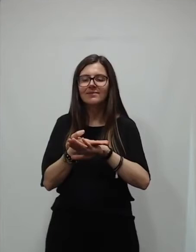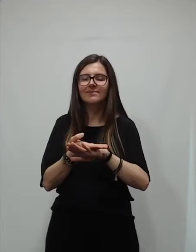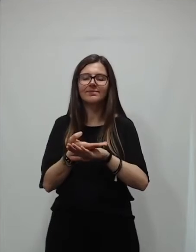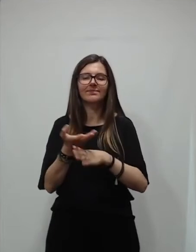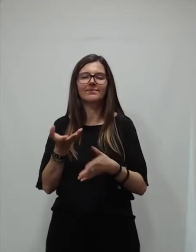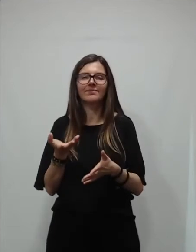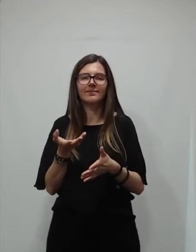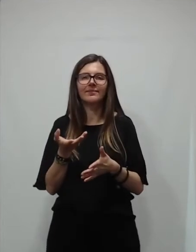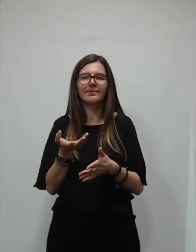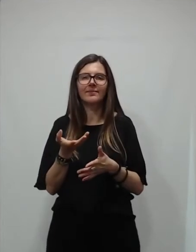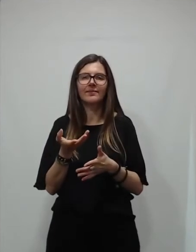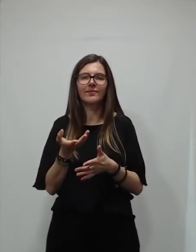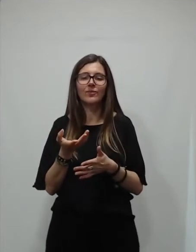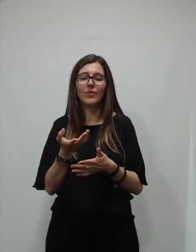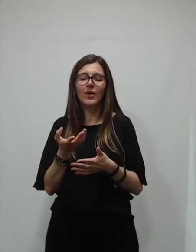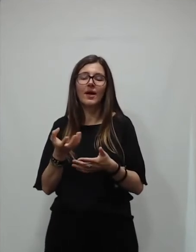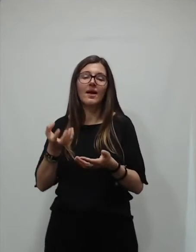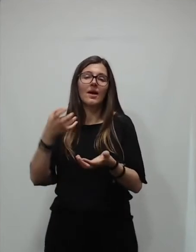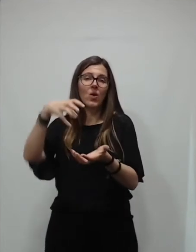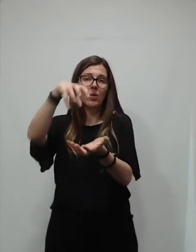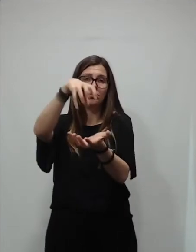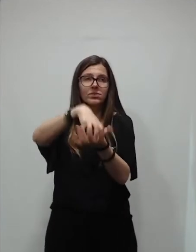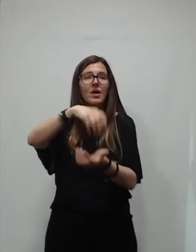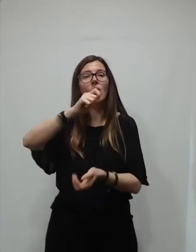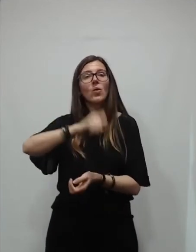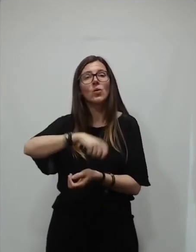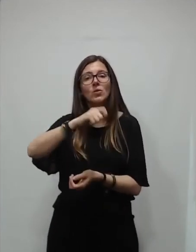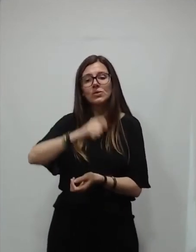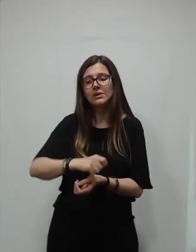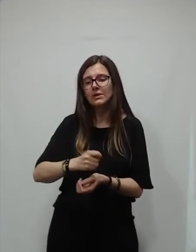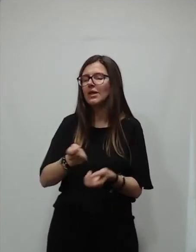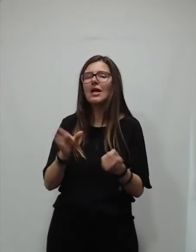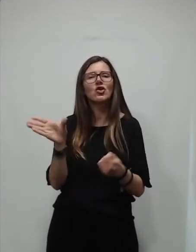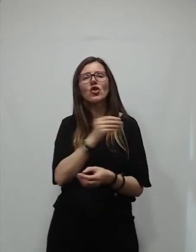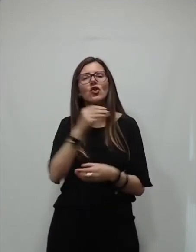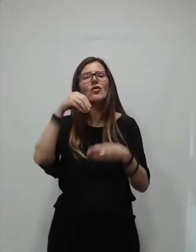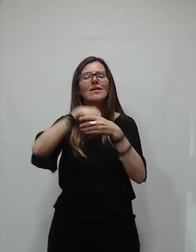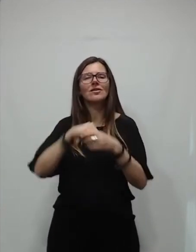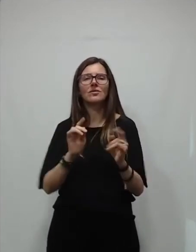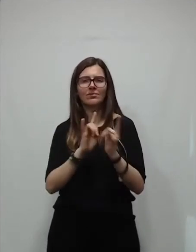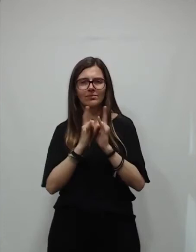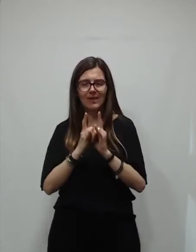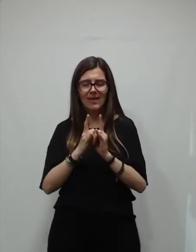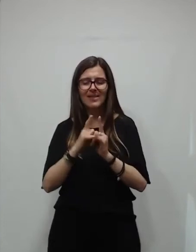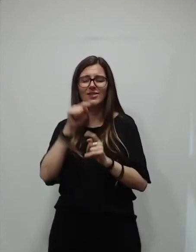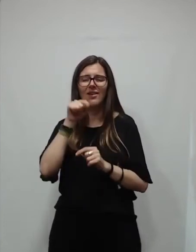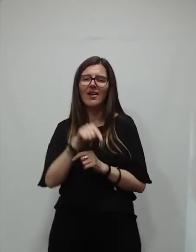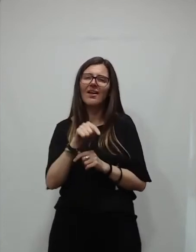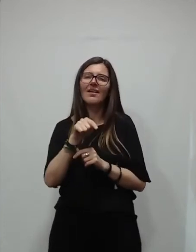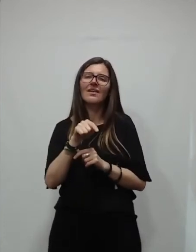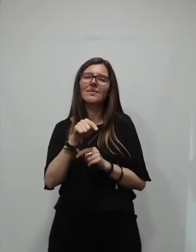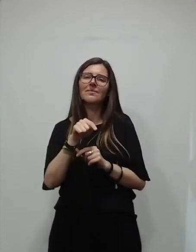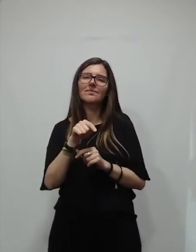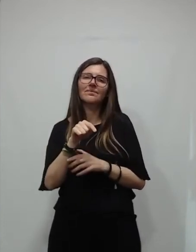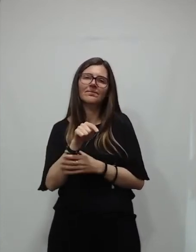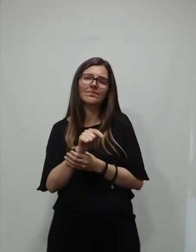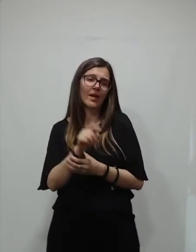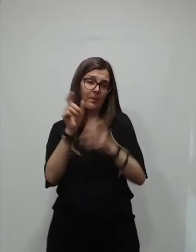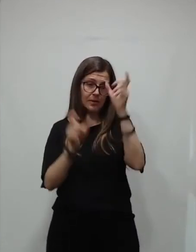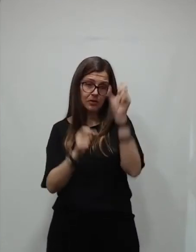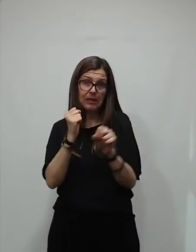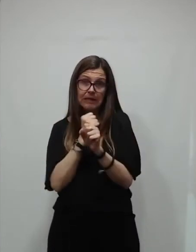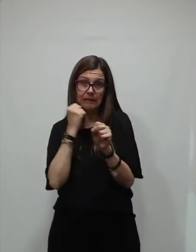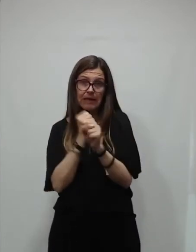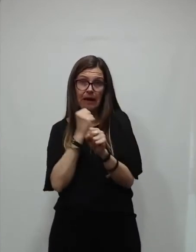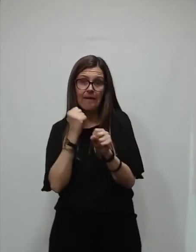a la Suprema Corte de Justicia como a los demás órganos del Poder Judicial, y también involucrar a las asociaciones sindicales de funcionarios de la justicia,